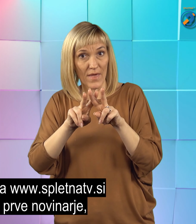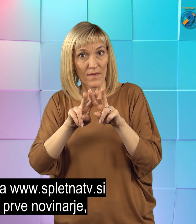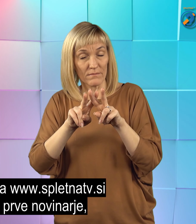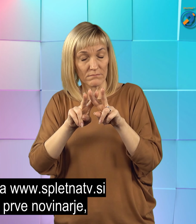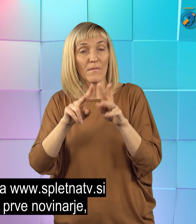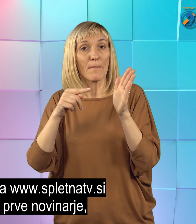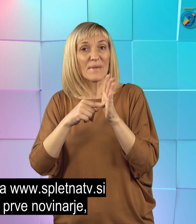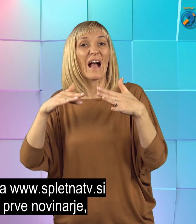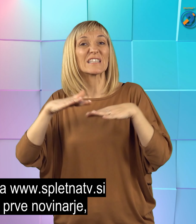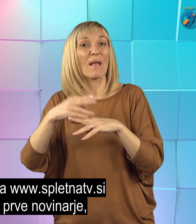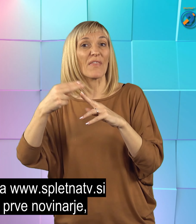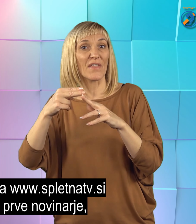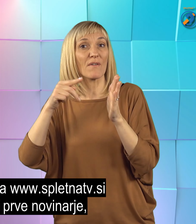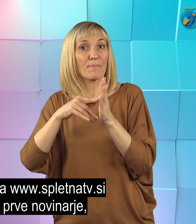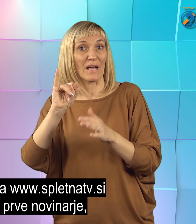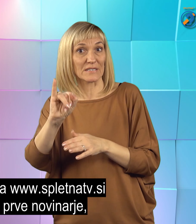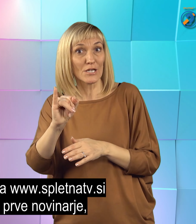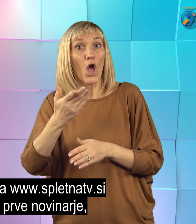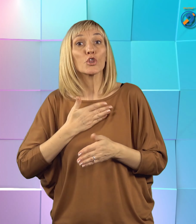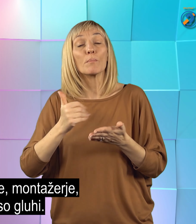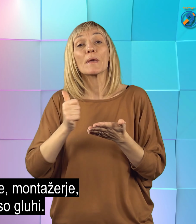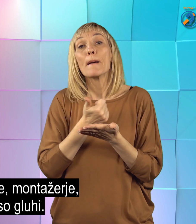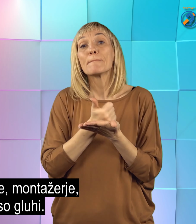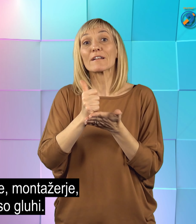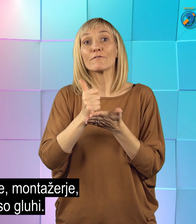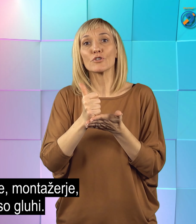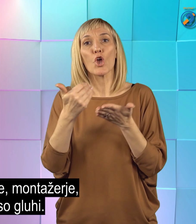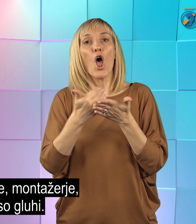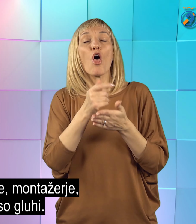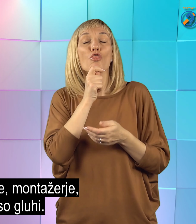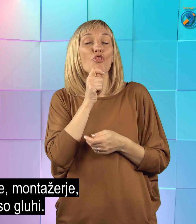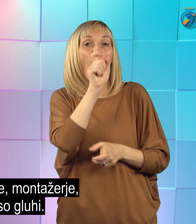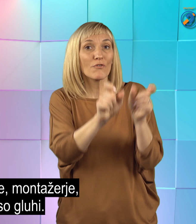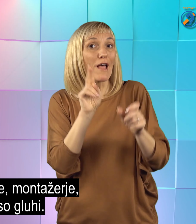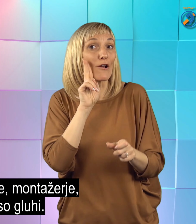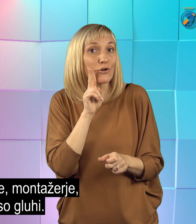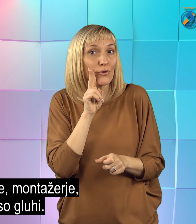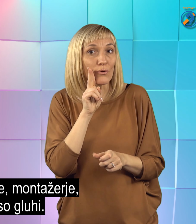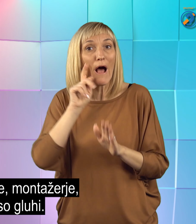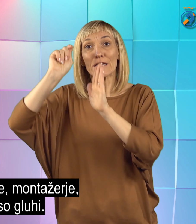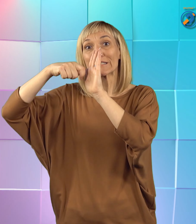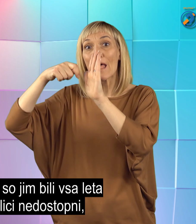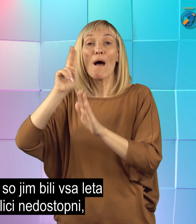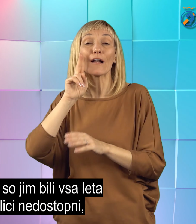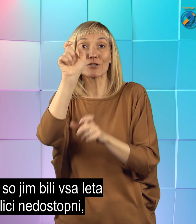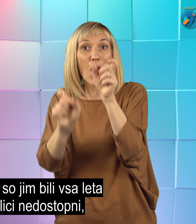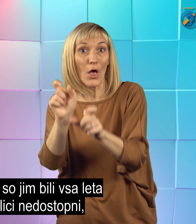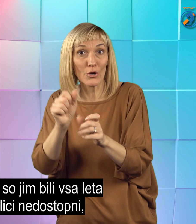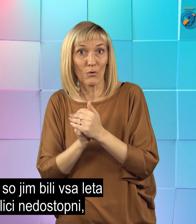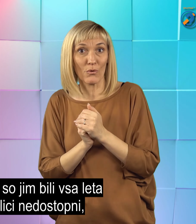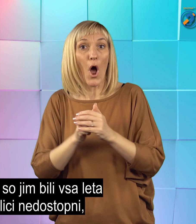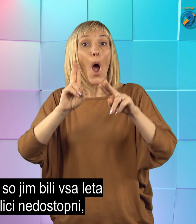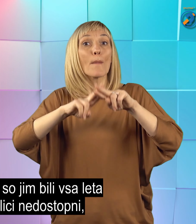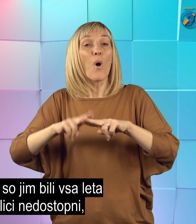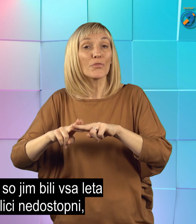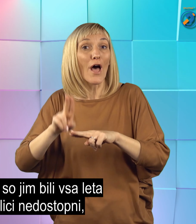www.spletnatv.si smo dobili prve novinarje, snemalce, montažerje, ki so gluhi. Ne? Če vemo, da so bili njim vsa leta